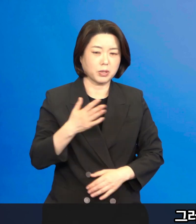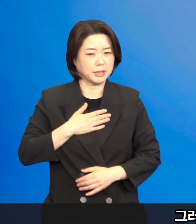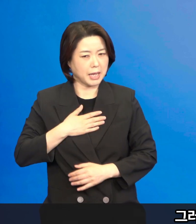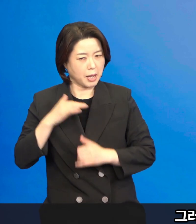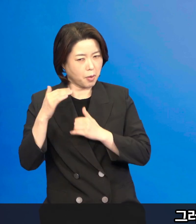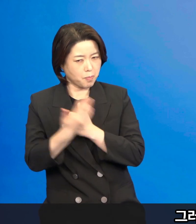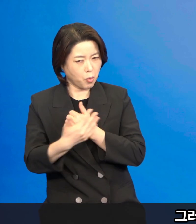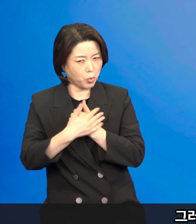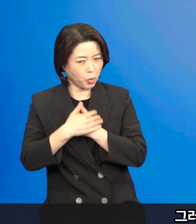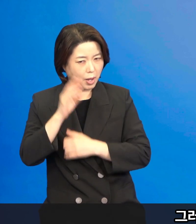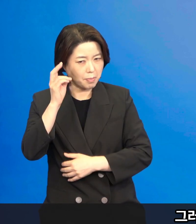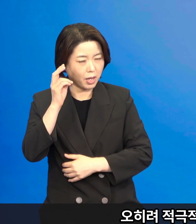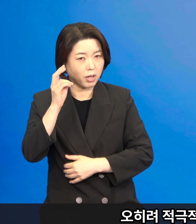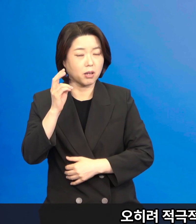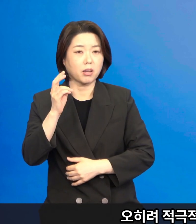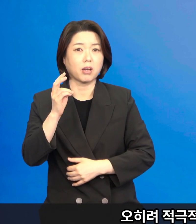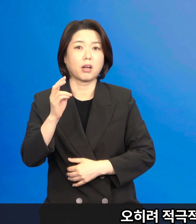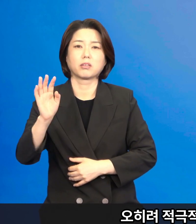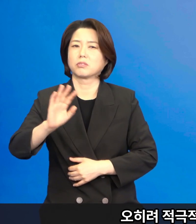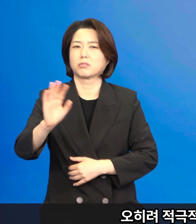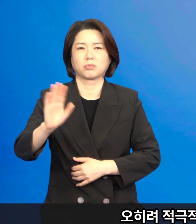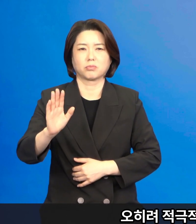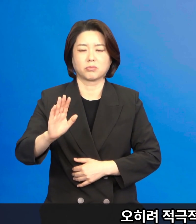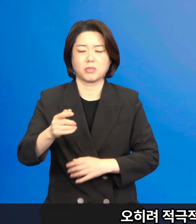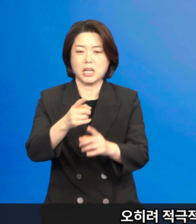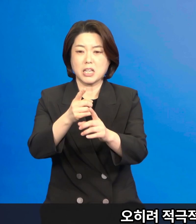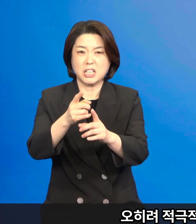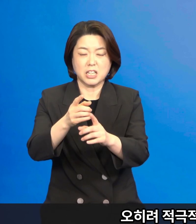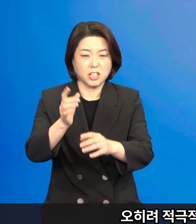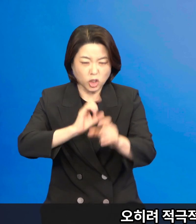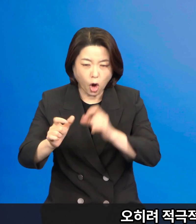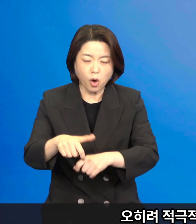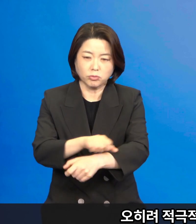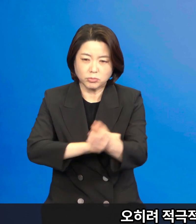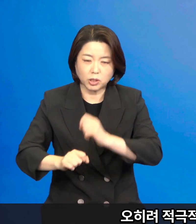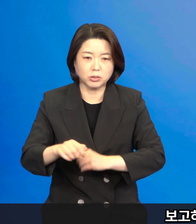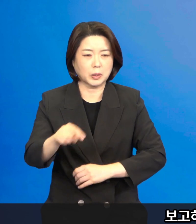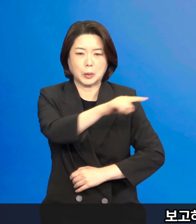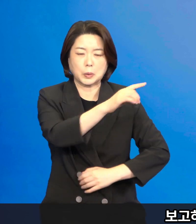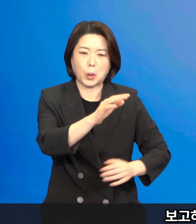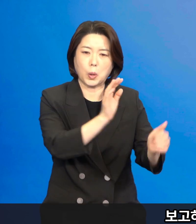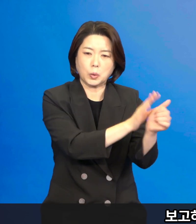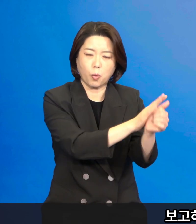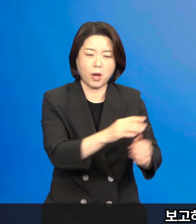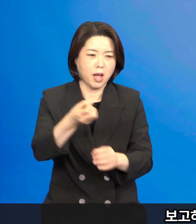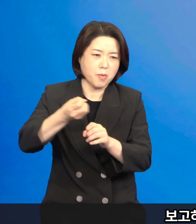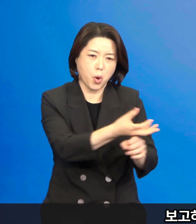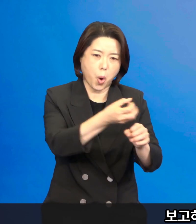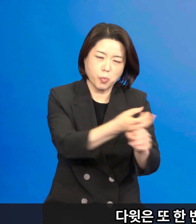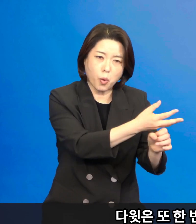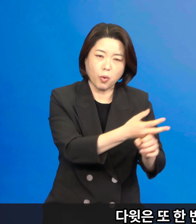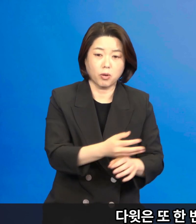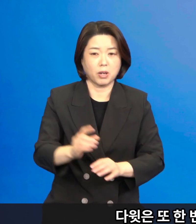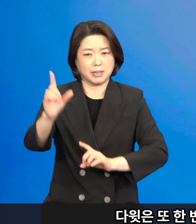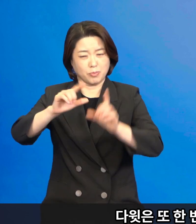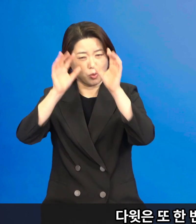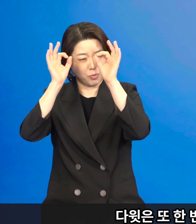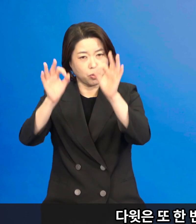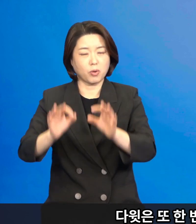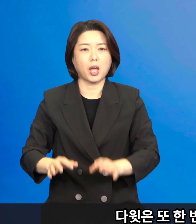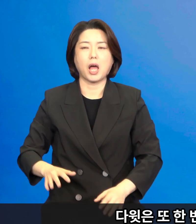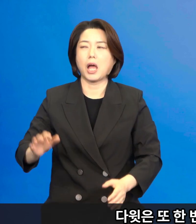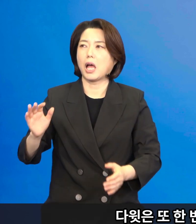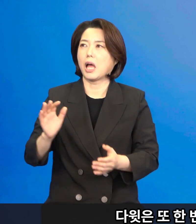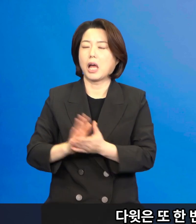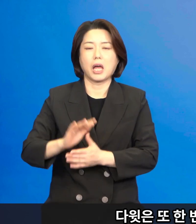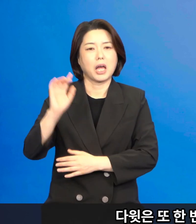그러나 아니었어요. 오히려 적극적으로 사울에게 협력하며 보고하는 그 모습 속에 다윗은 또 한